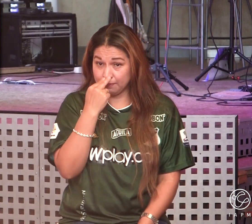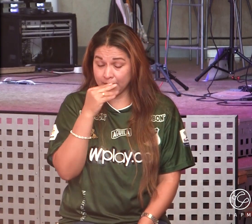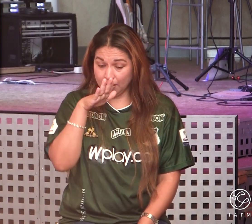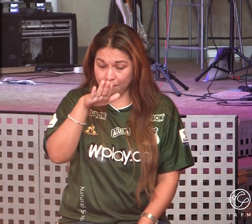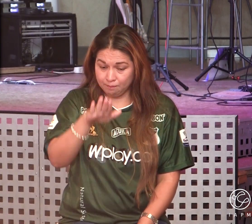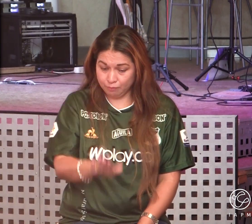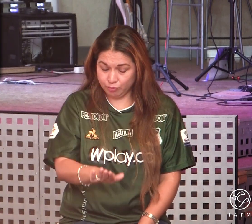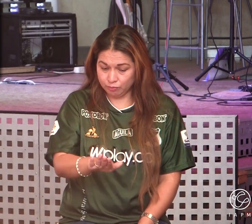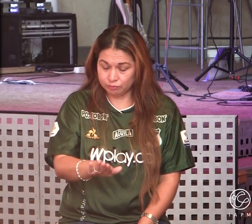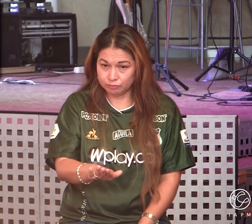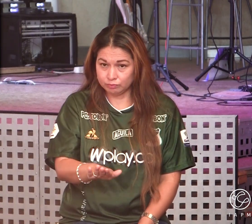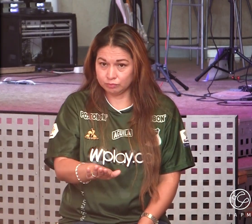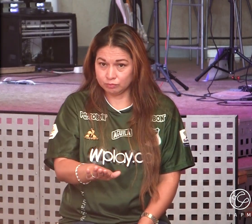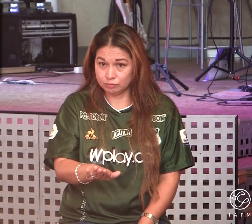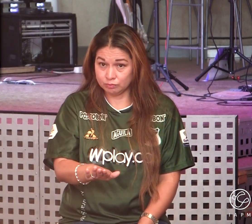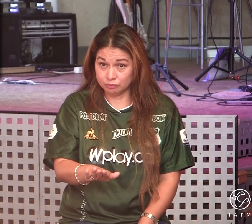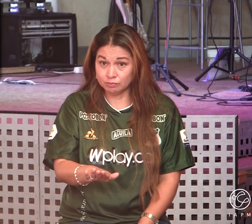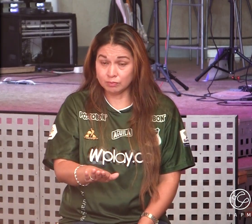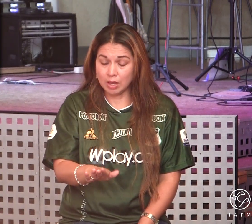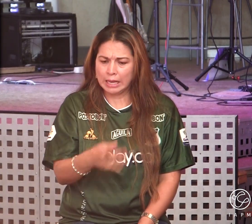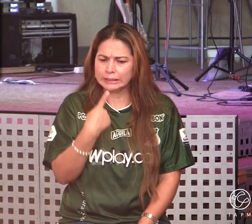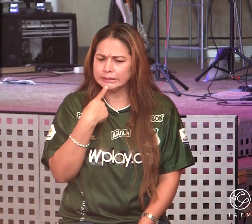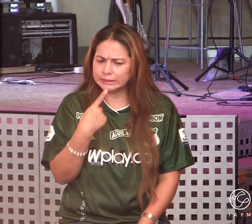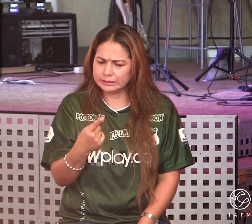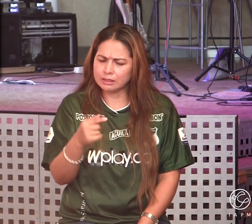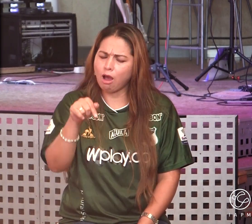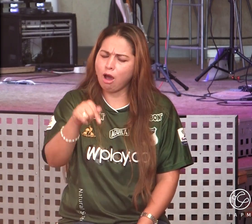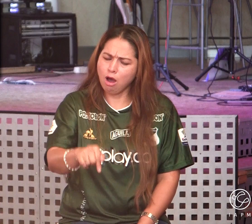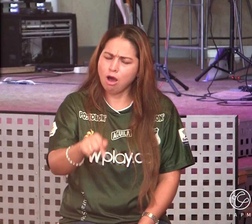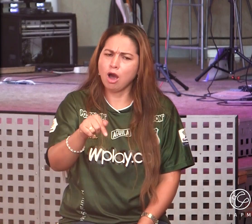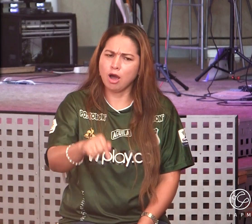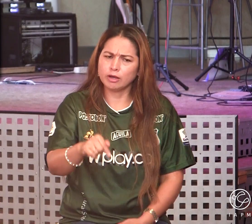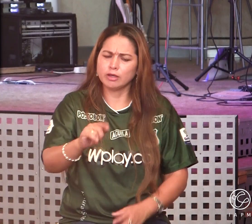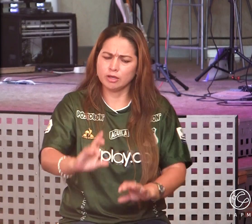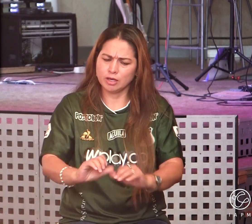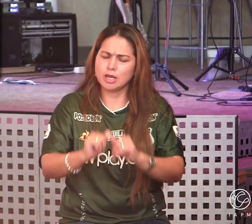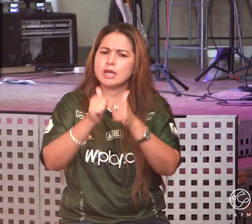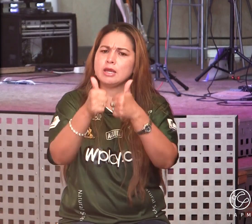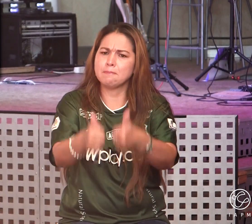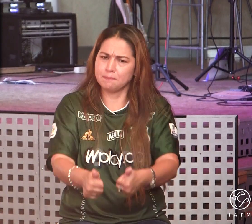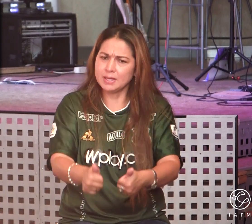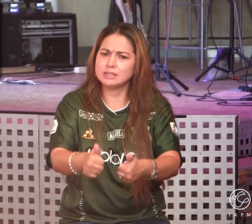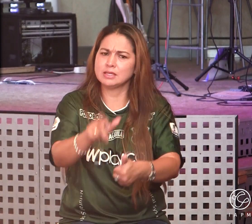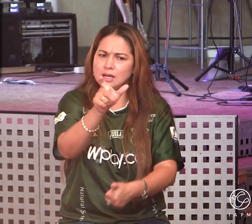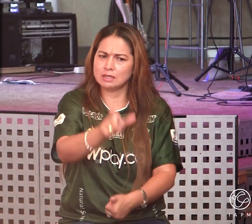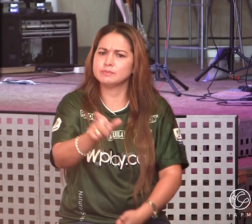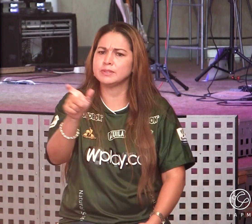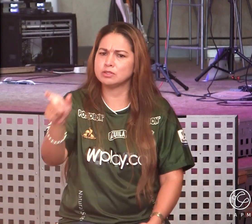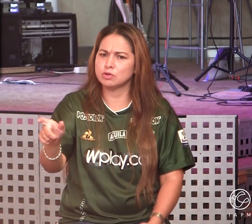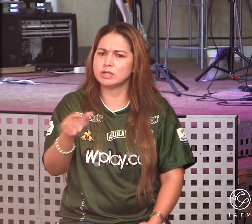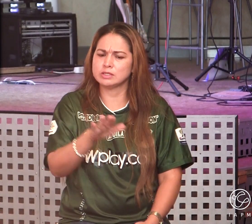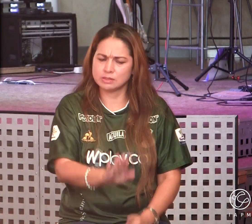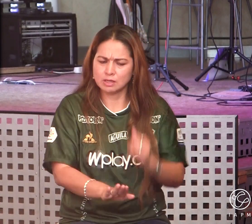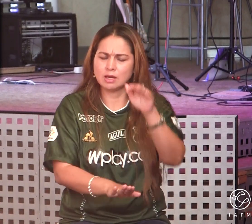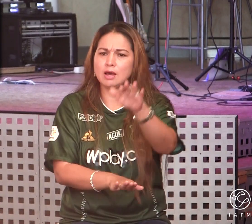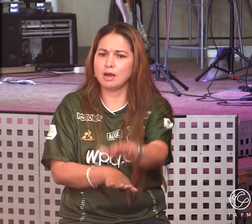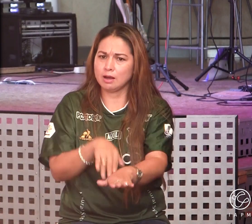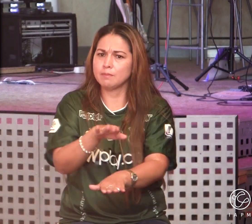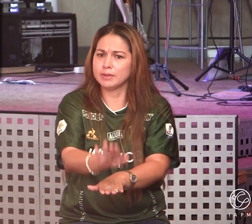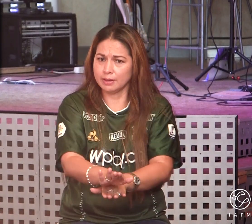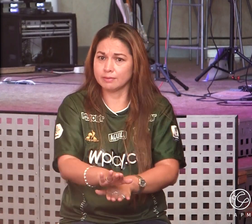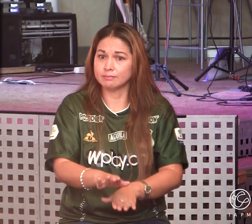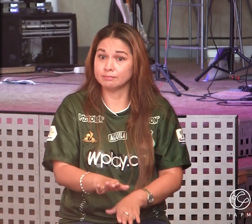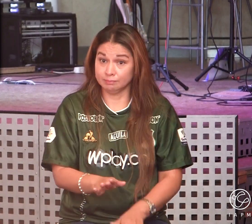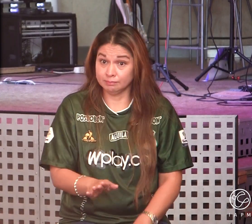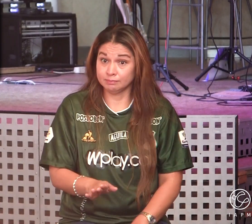existencia humana y eso me va a ayudar a explicar la vida. Es muy importante, hoy con tanta guerra de argumentos que tenemos, es